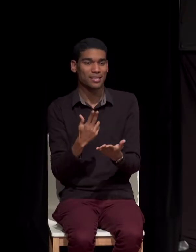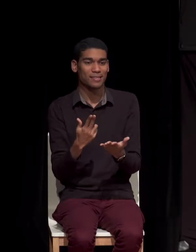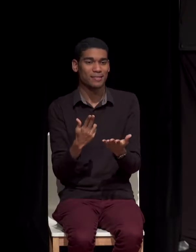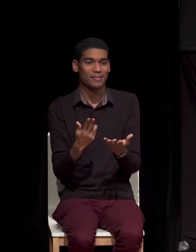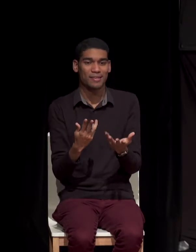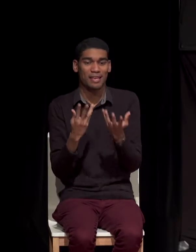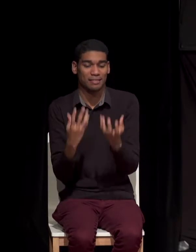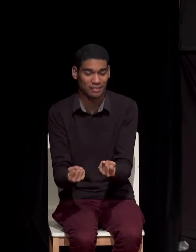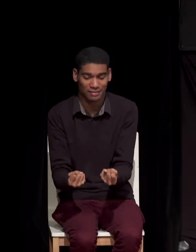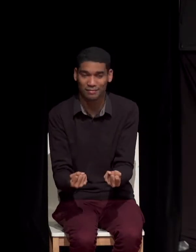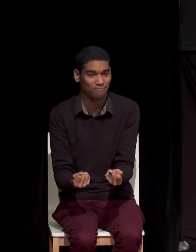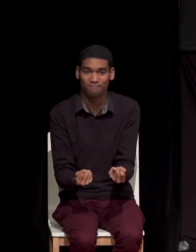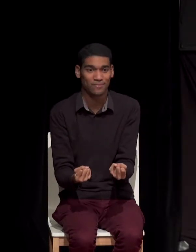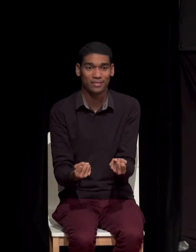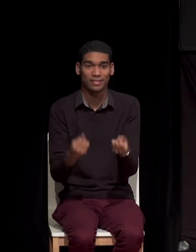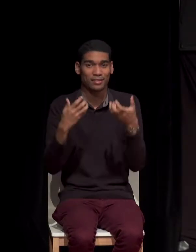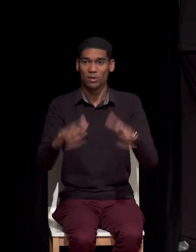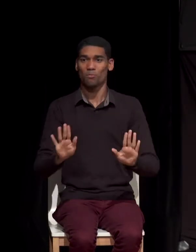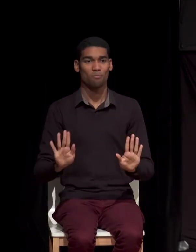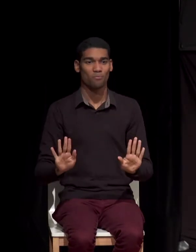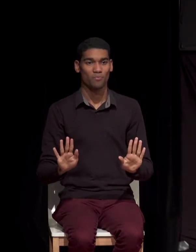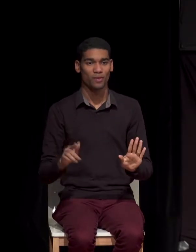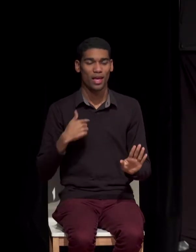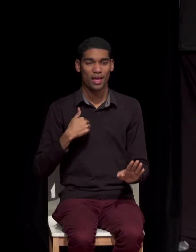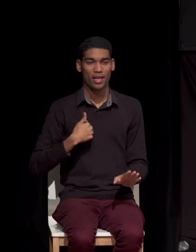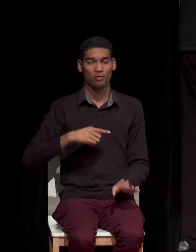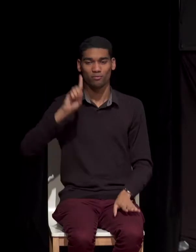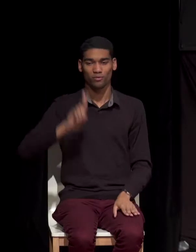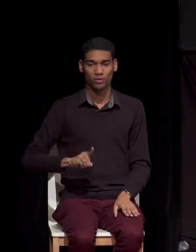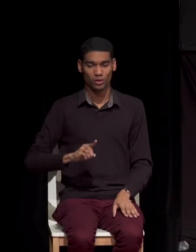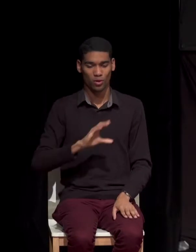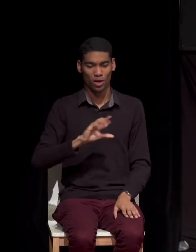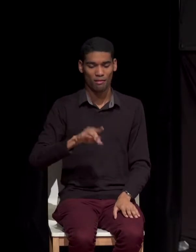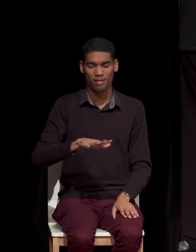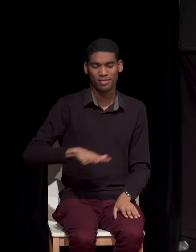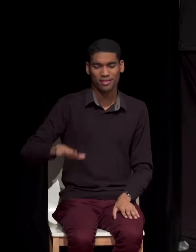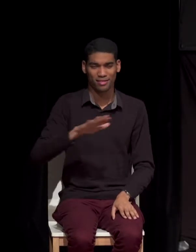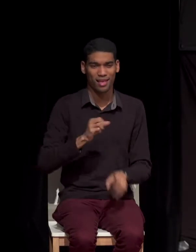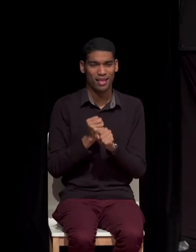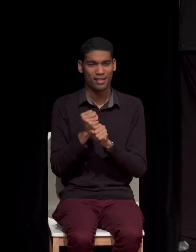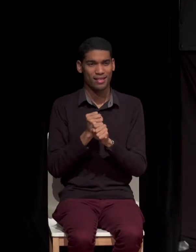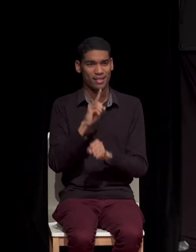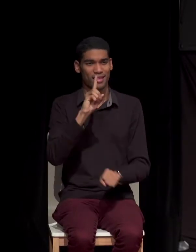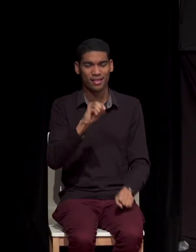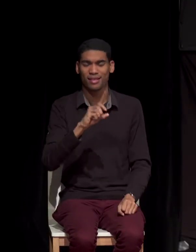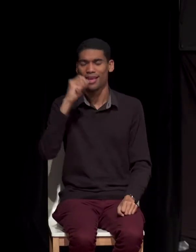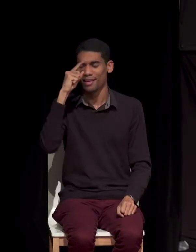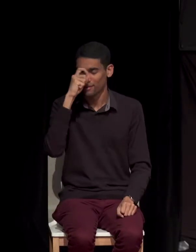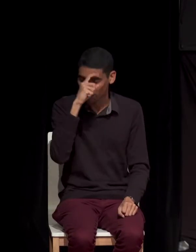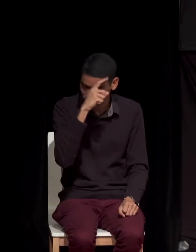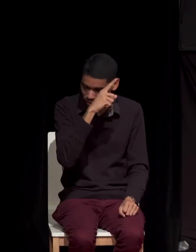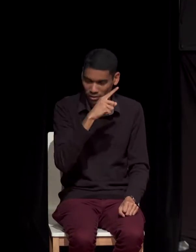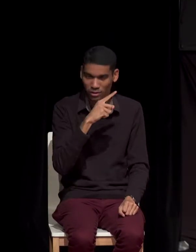diferença, e conheço vários, e fui gestora por mais de 10 anos da minha vida, e é muito difícil, é muito